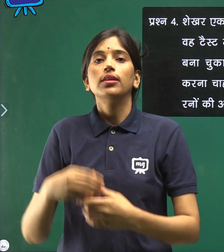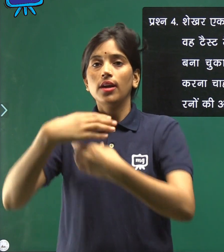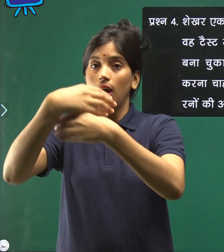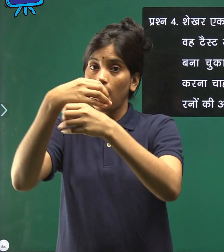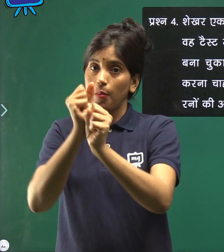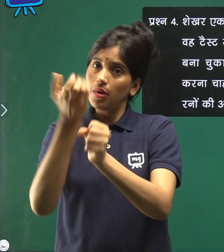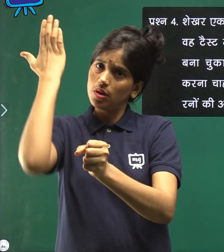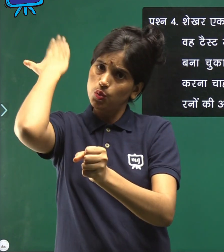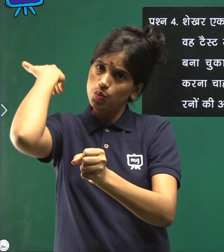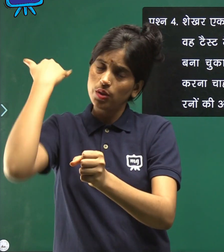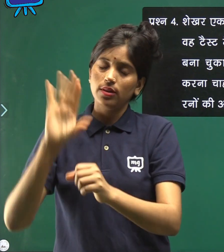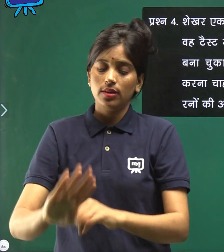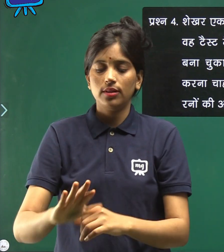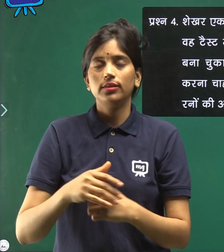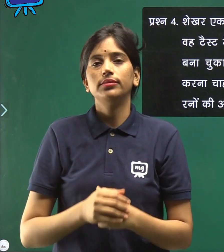बना चुका है।